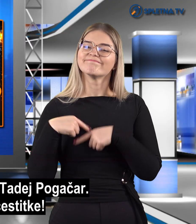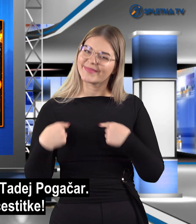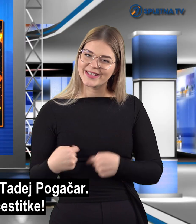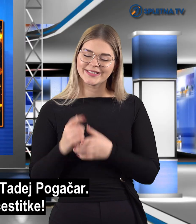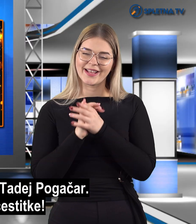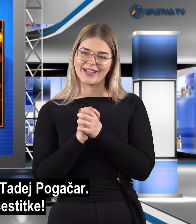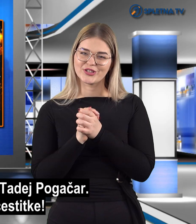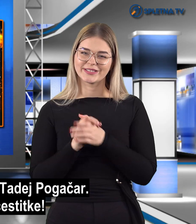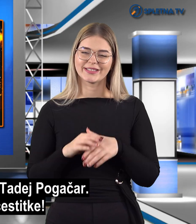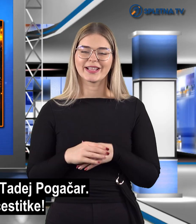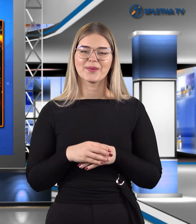Iskrene čestitke.